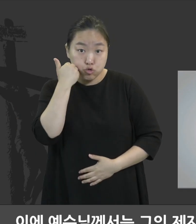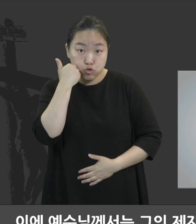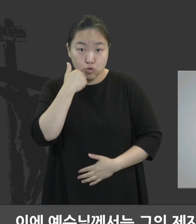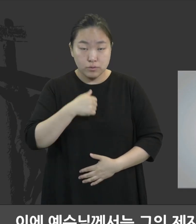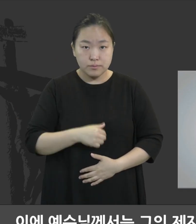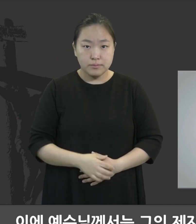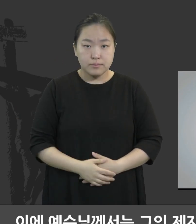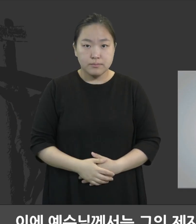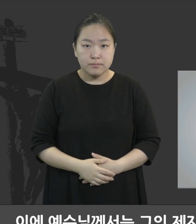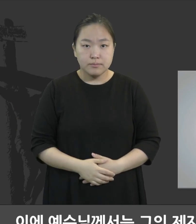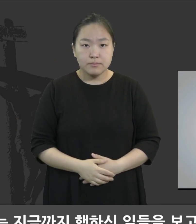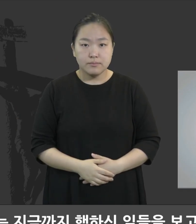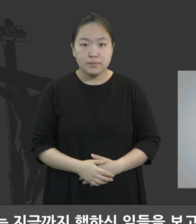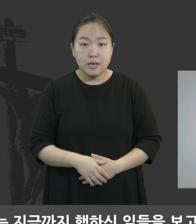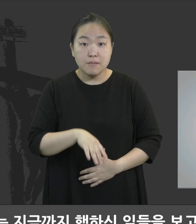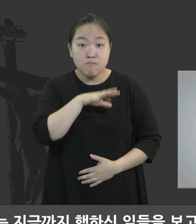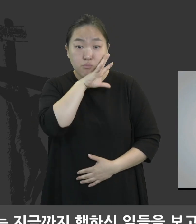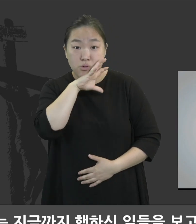나를 누구라 하느냐?